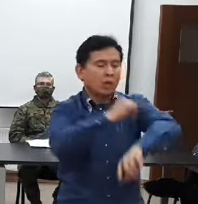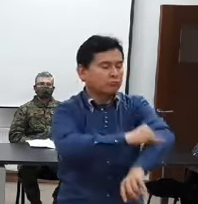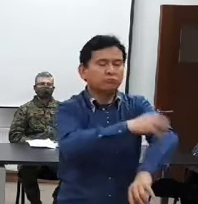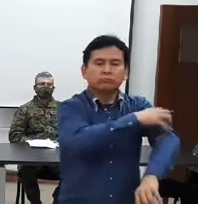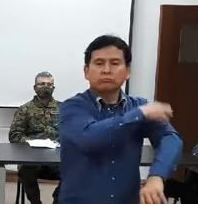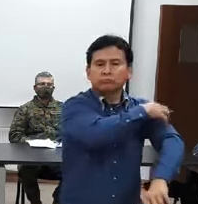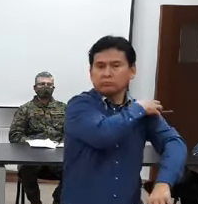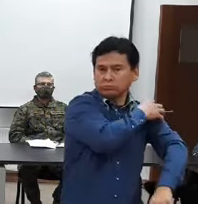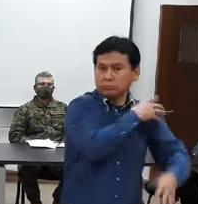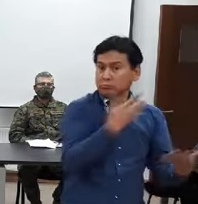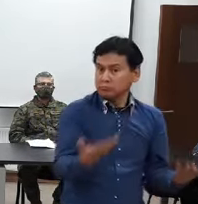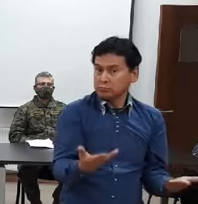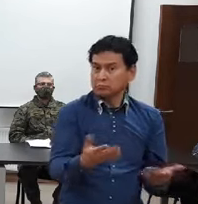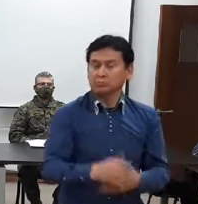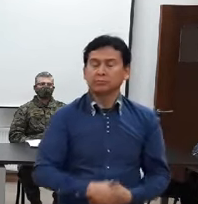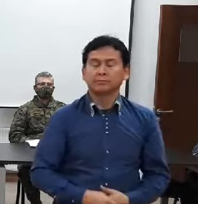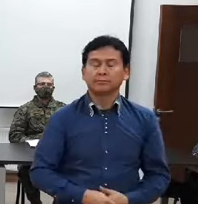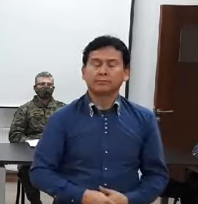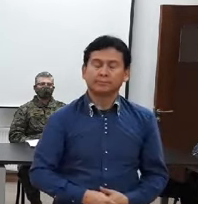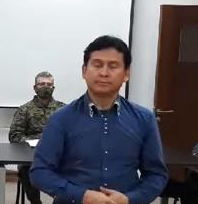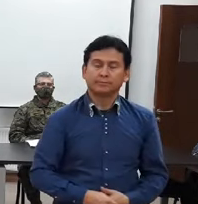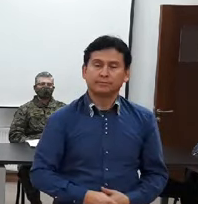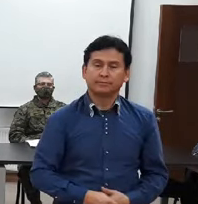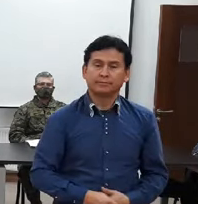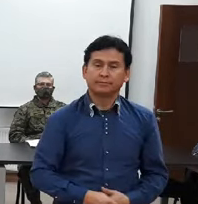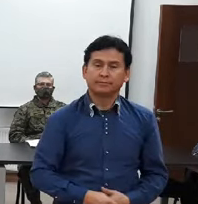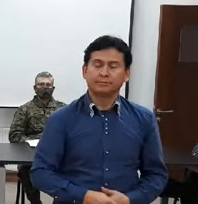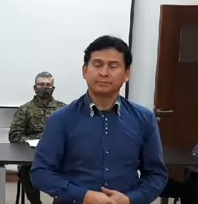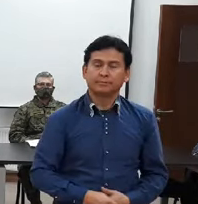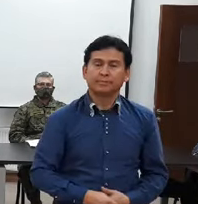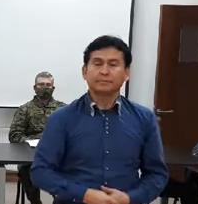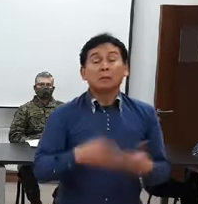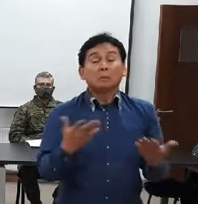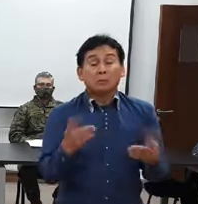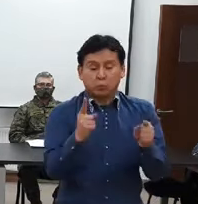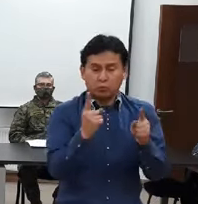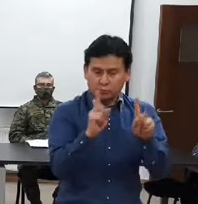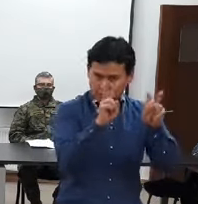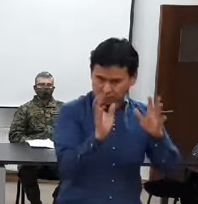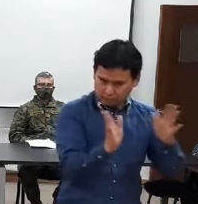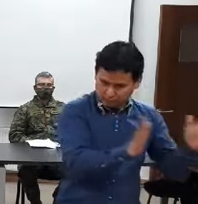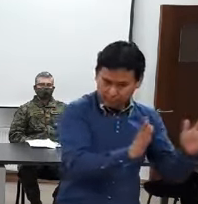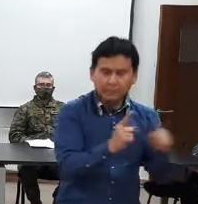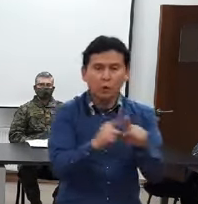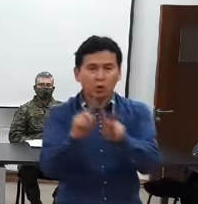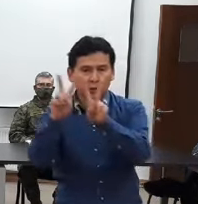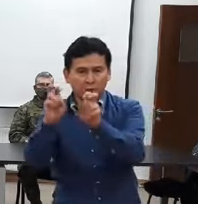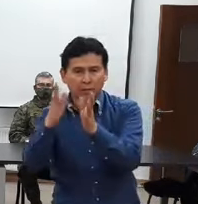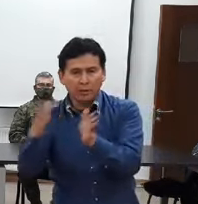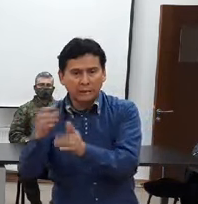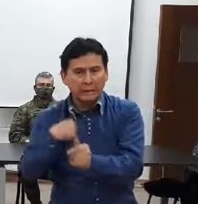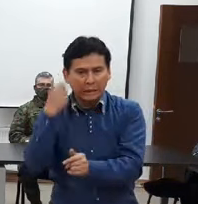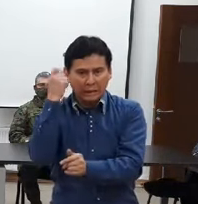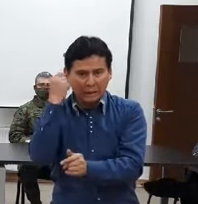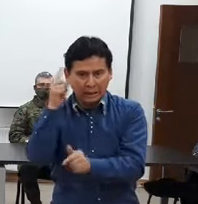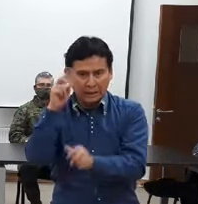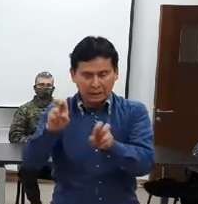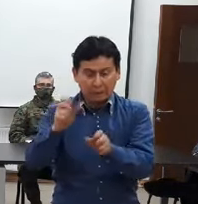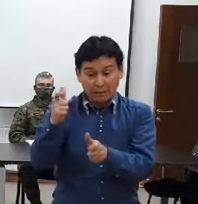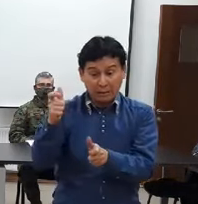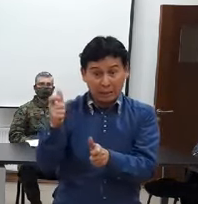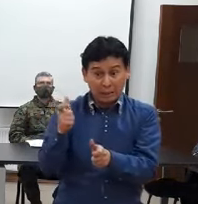centros hospitalarios de mayor complejidad en el país. Eso por una parte. Pero por otra, entender que el caso